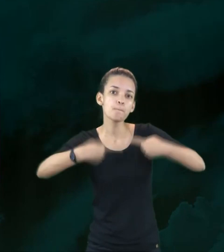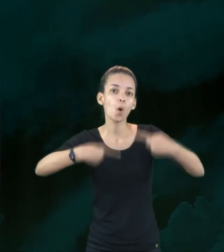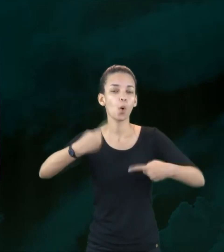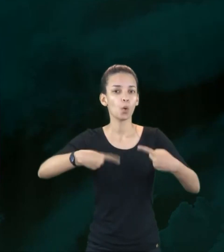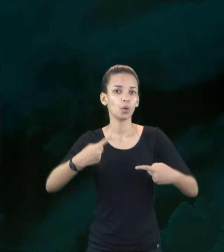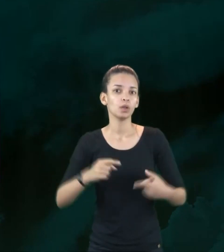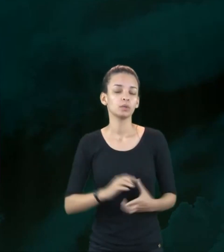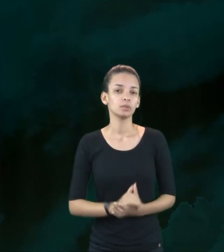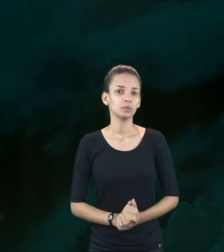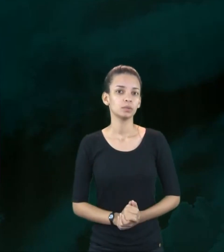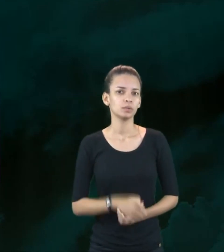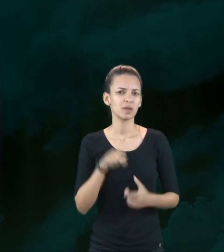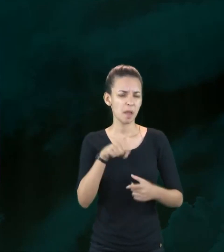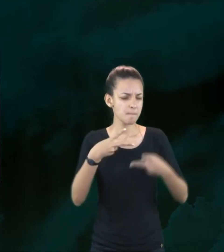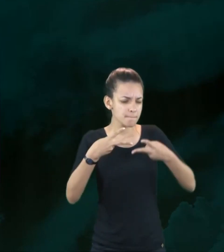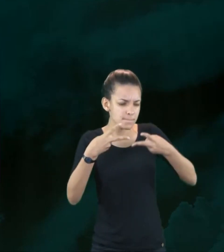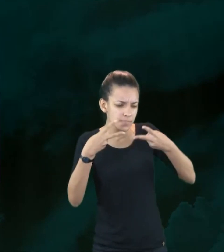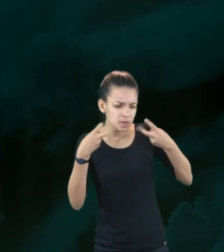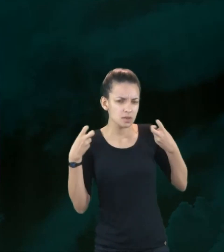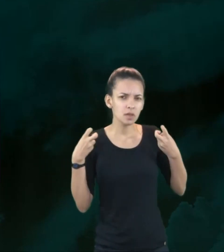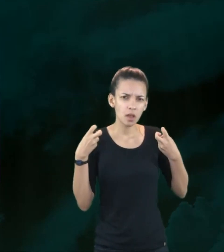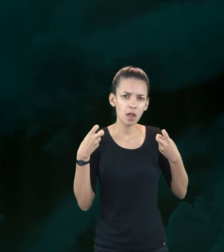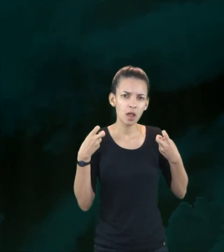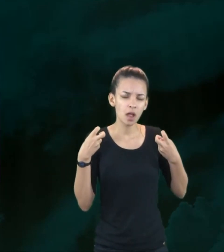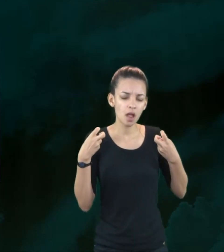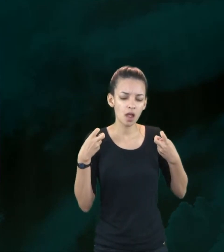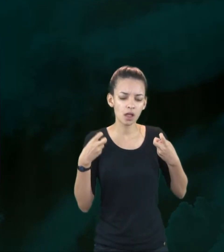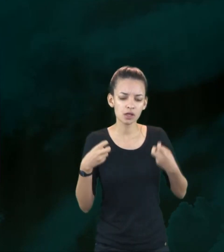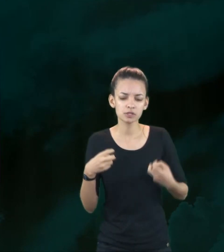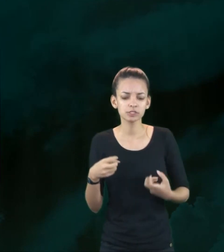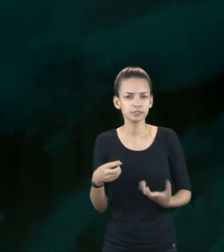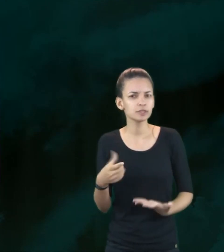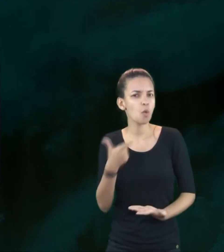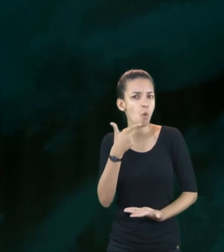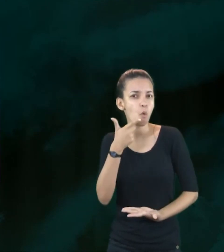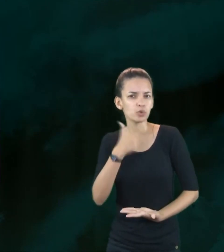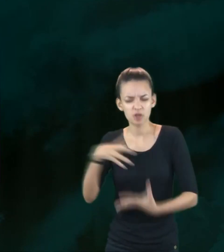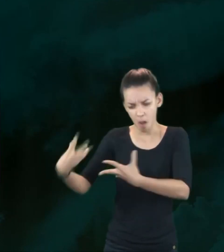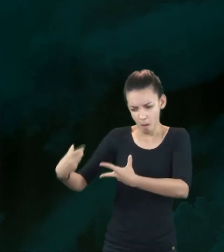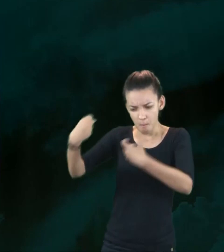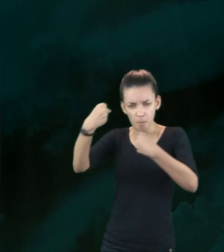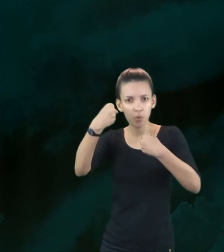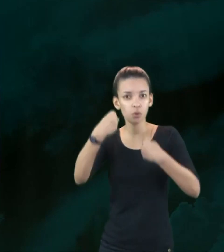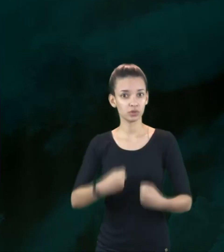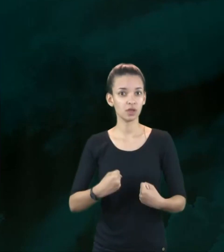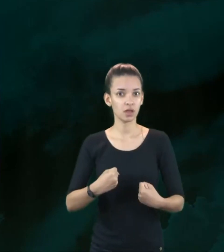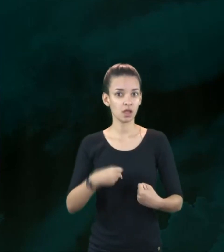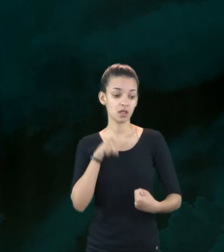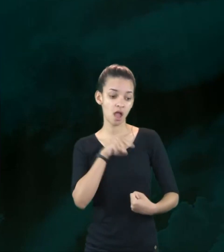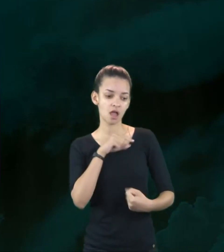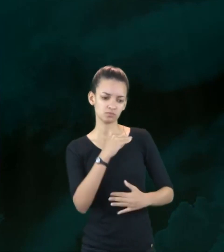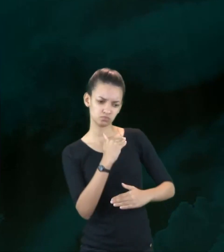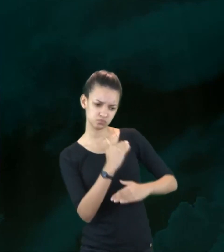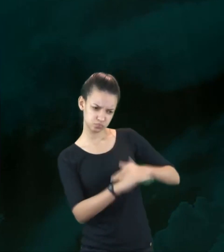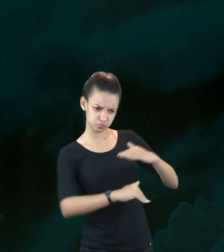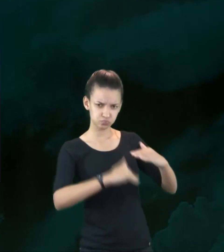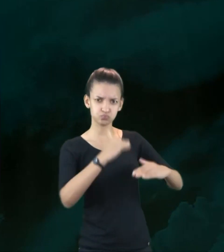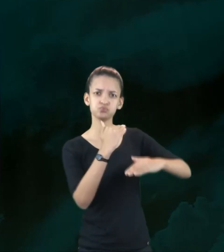que existe um poder, né, num grupo grande de pessoas. Então ele começou a se tornar poderoso.